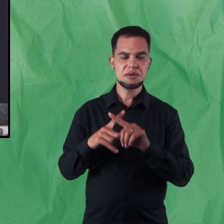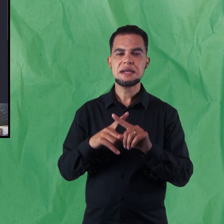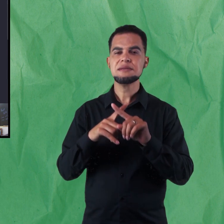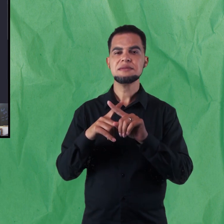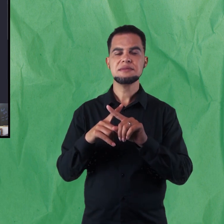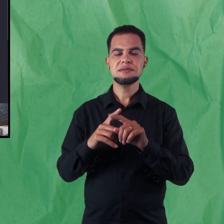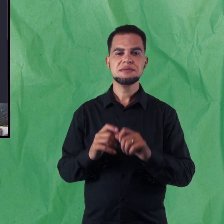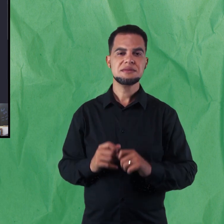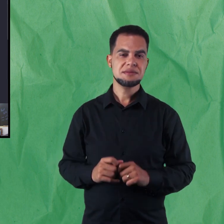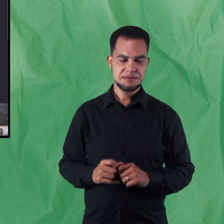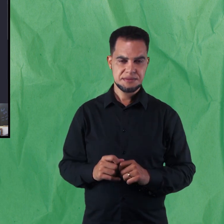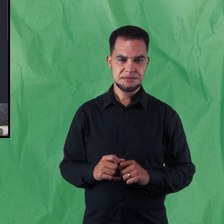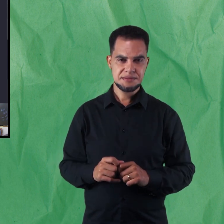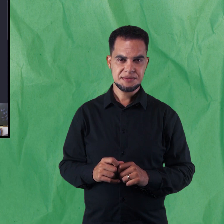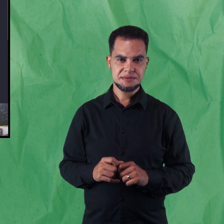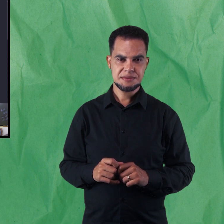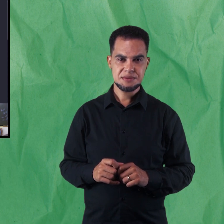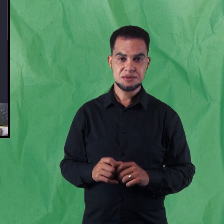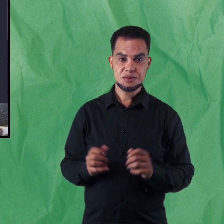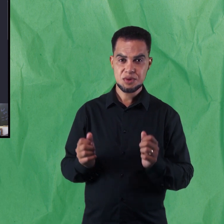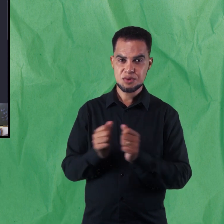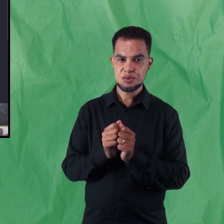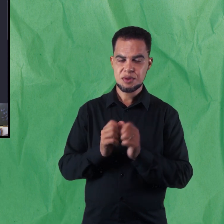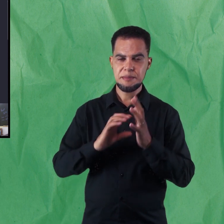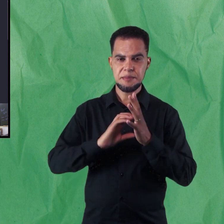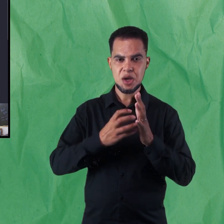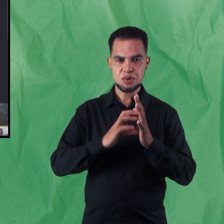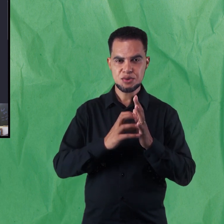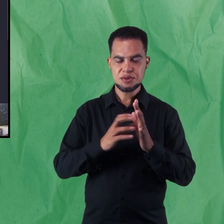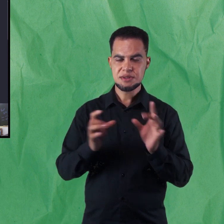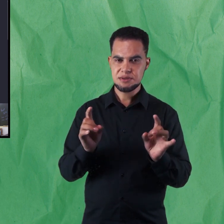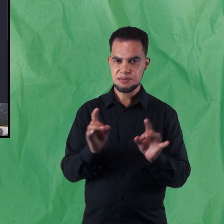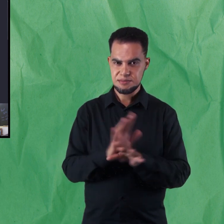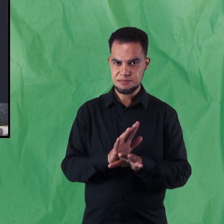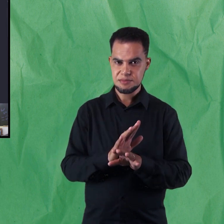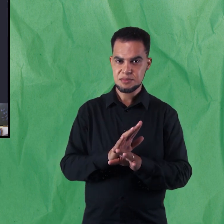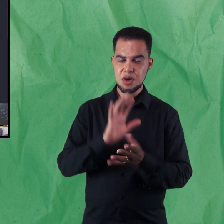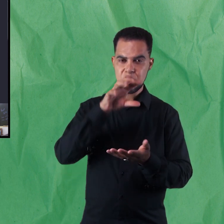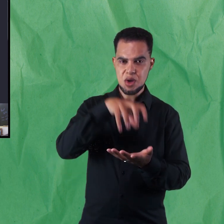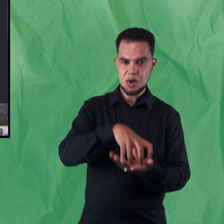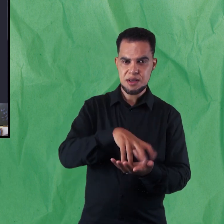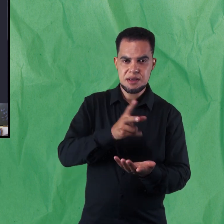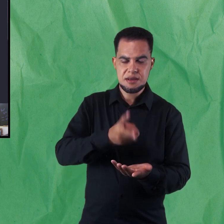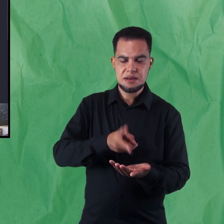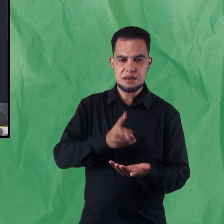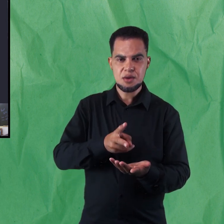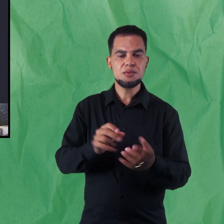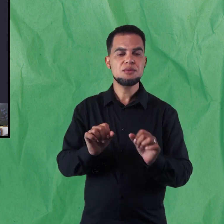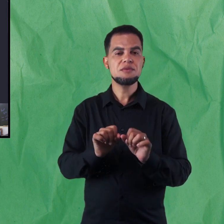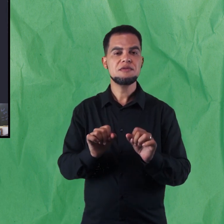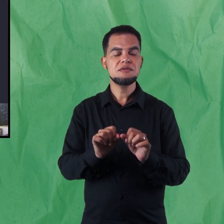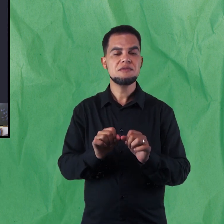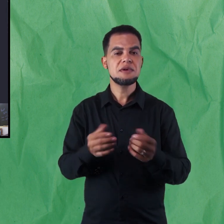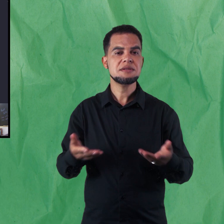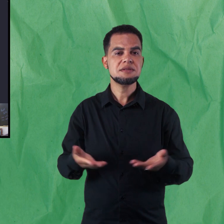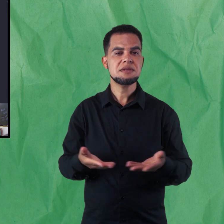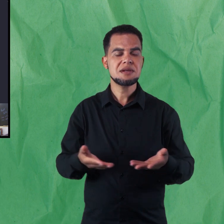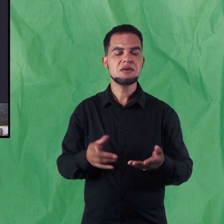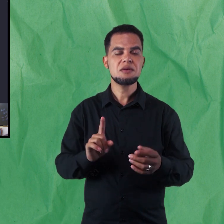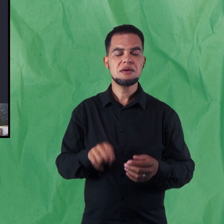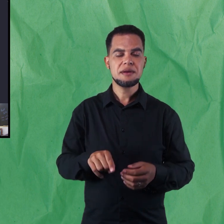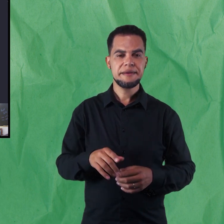com o nosso banco de dados aqui local, né? Já configurado local. O que vamos fazer então